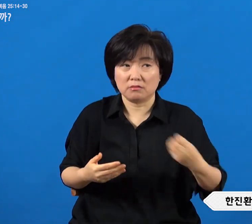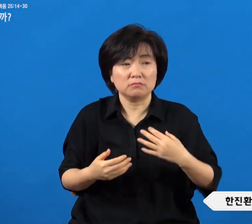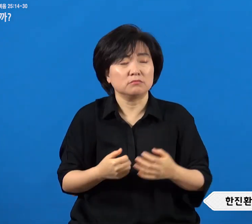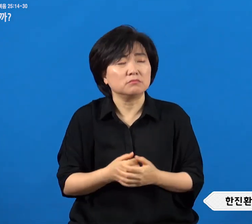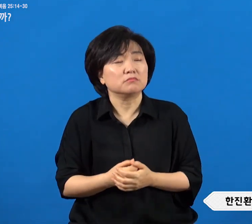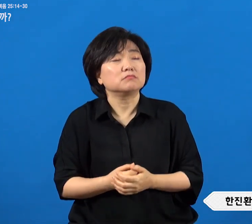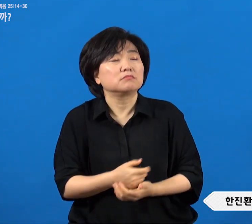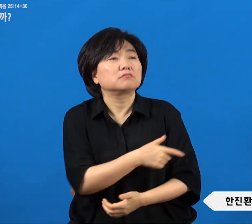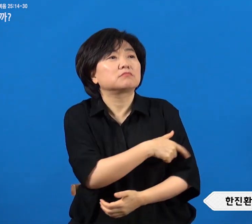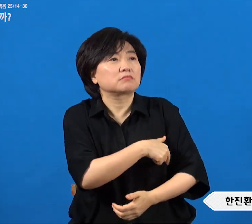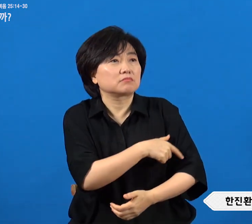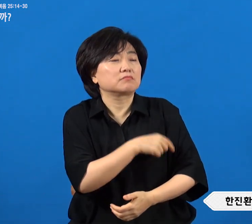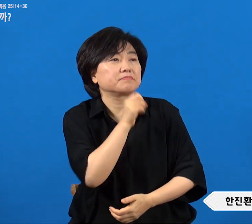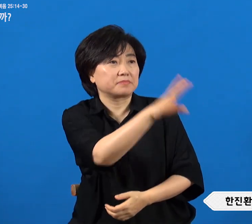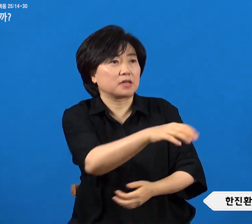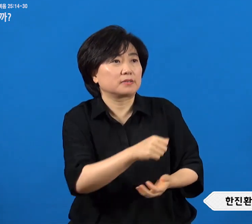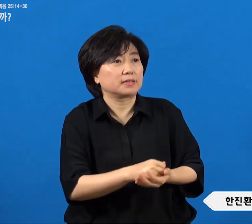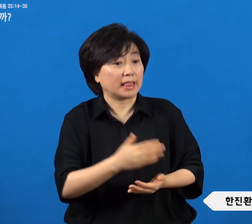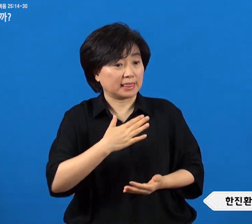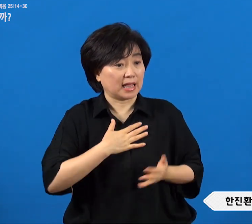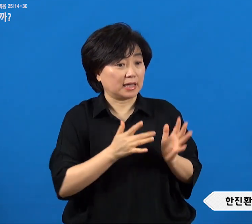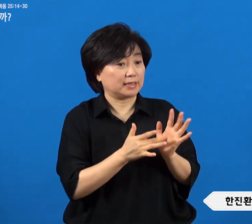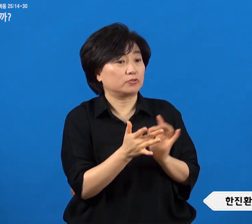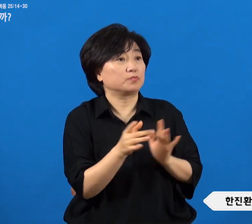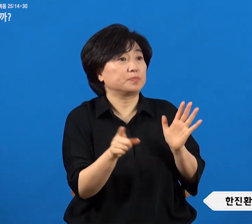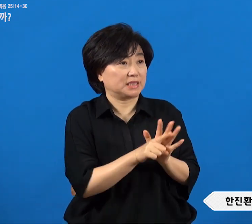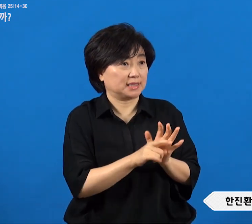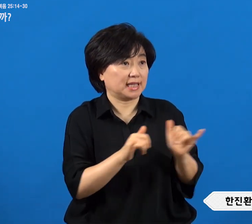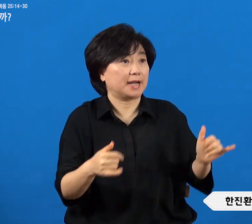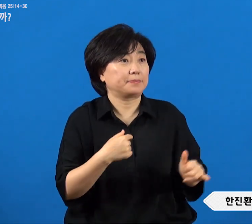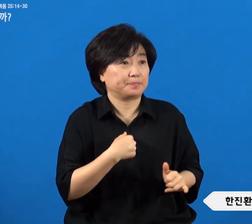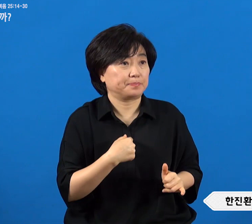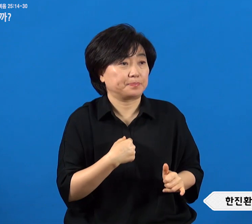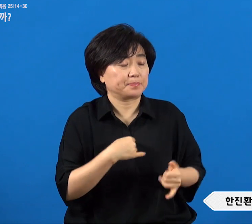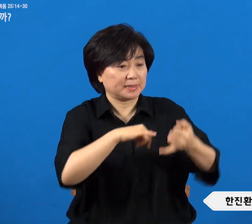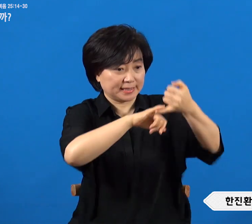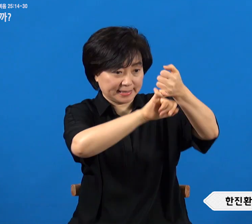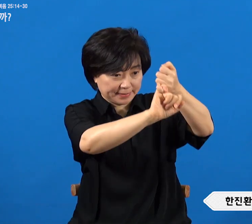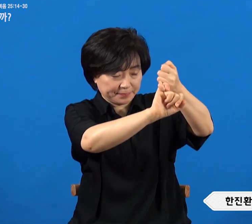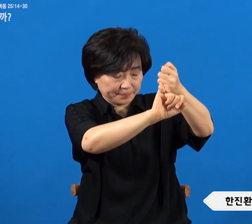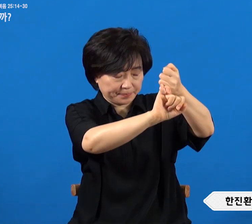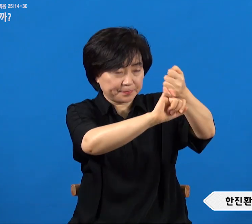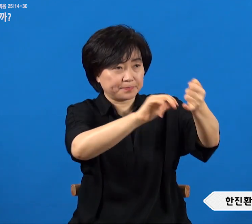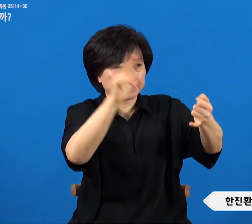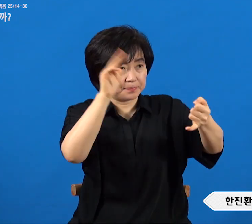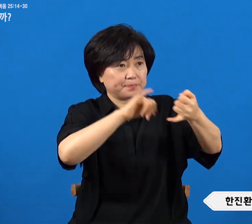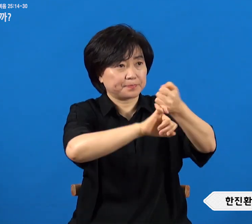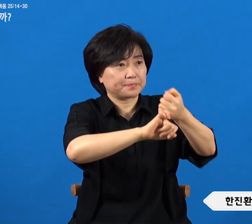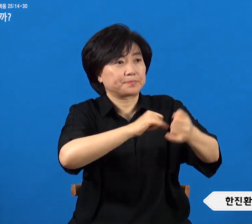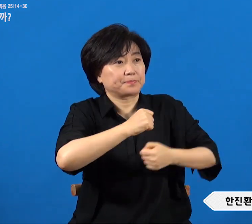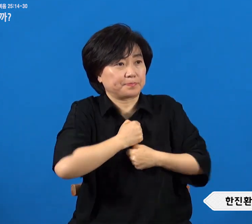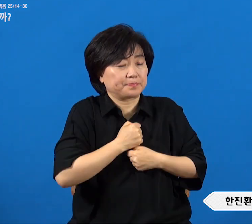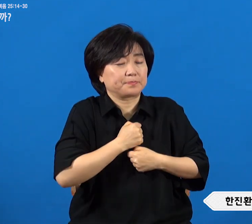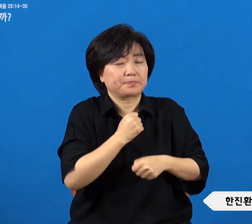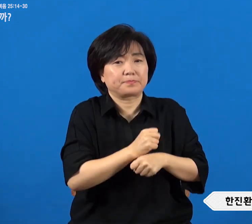집사님이 간단하게 대답했습니다. 나는 예수 믿는 사람입니다. 약속은 지킵니다.